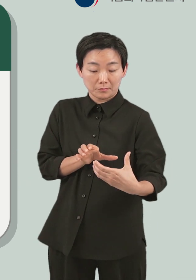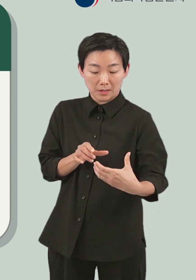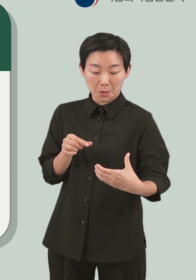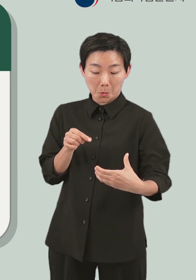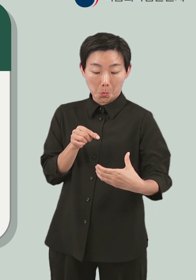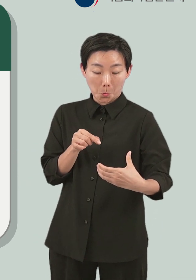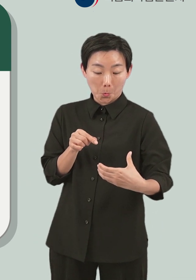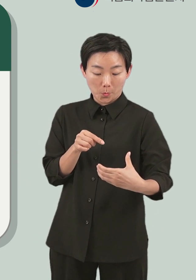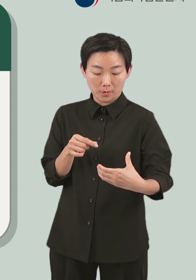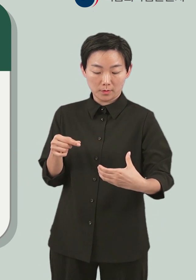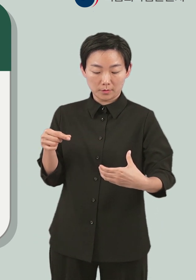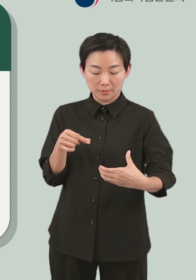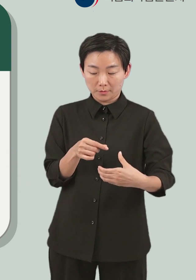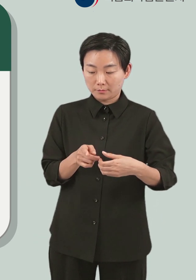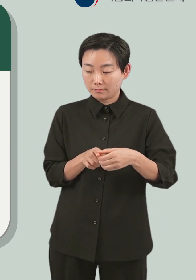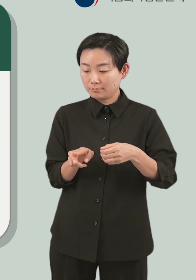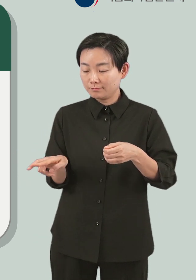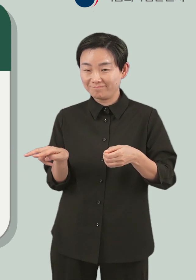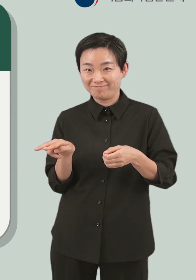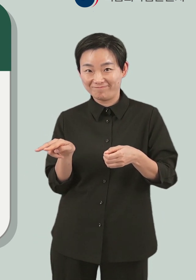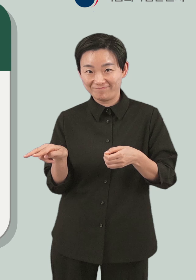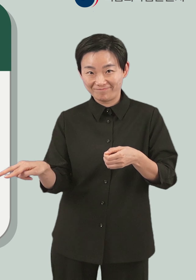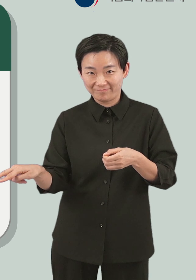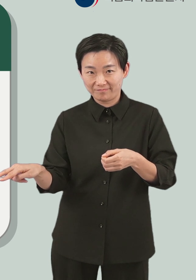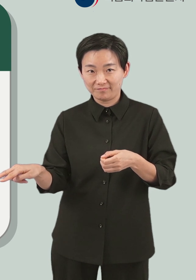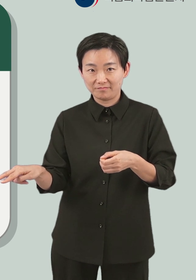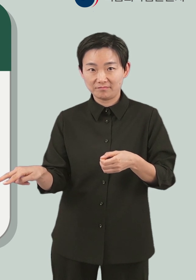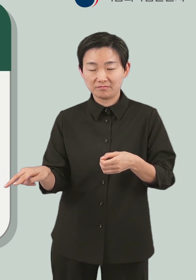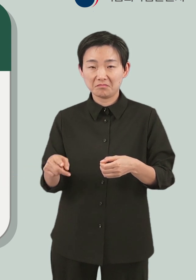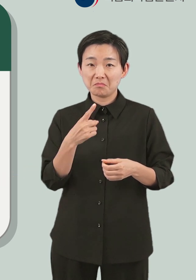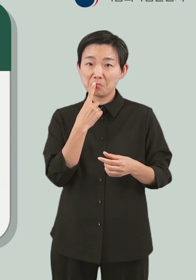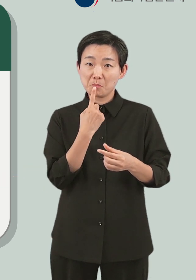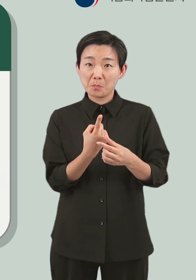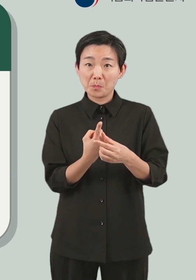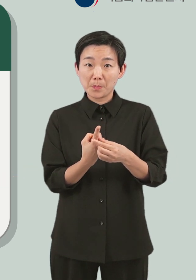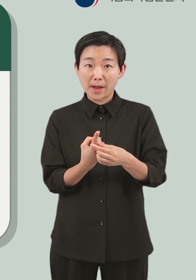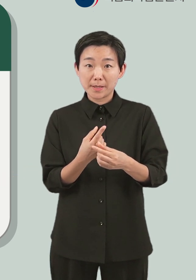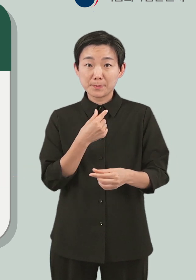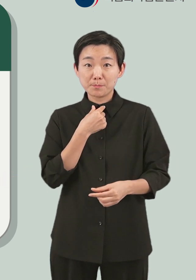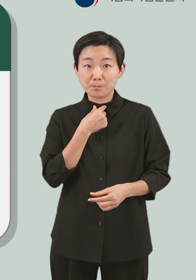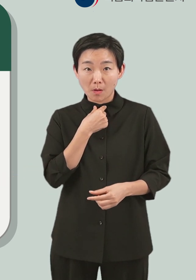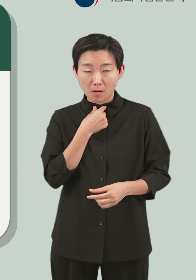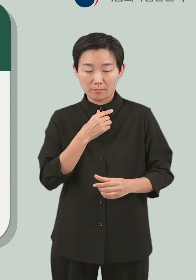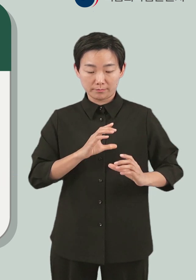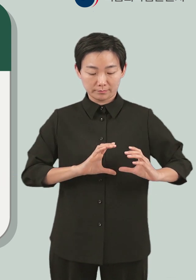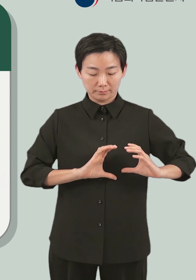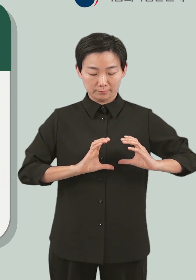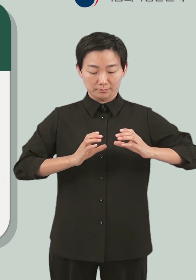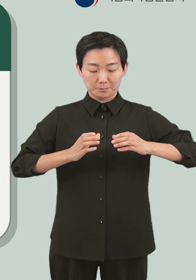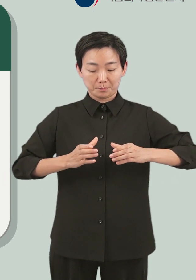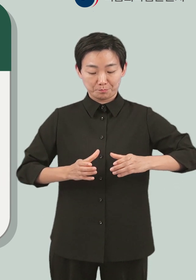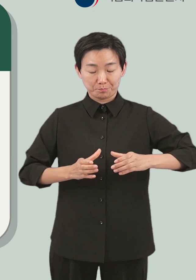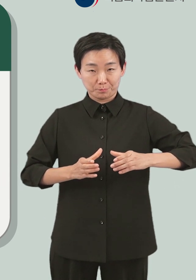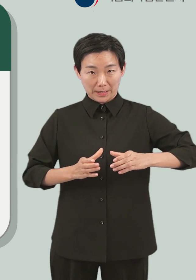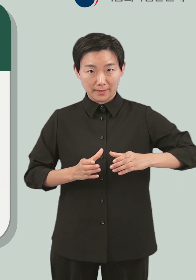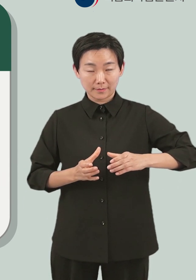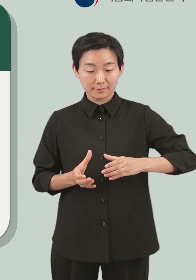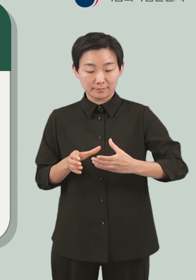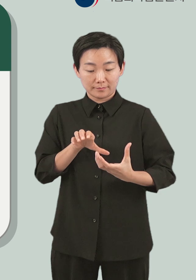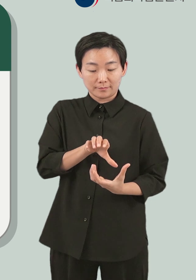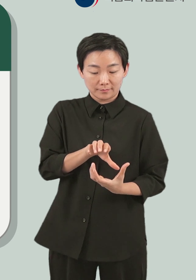바닥면이 보이도록 두고 전원선을 연결합니다. 무선으로 사용할 경우 본체 바닥면에 건전지 커버를